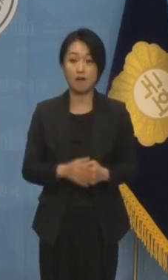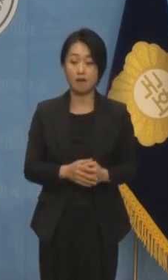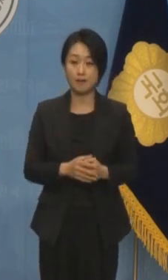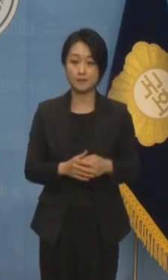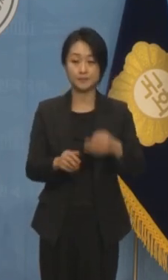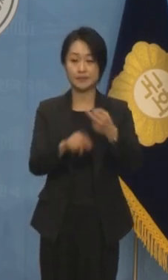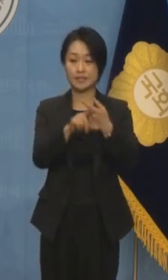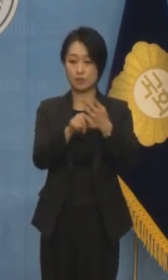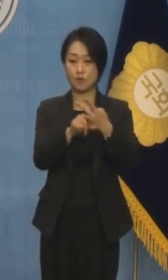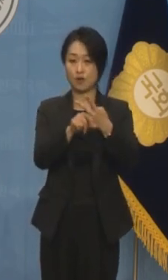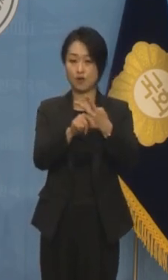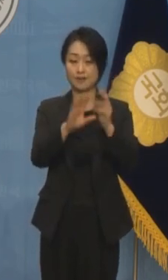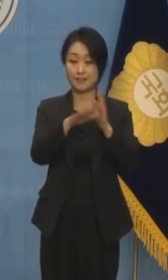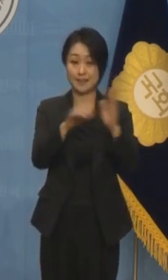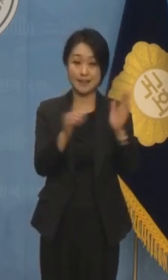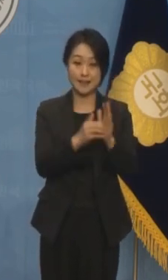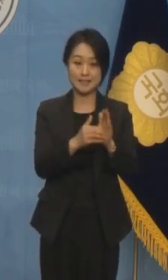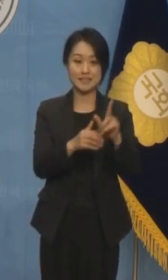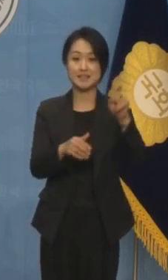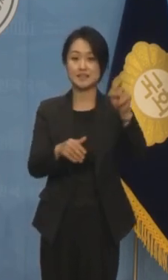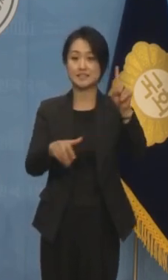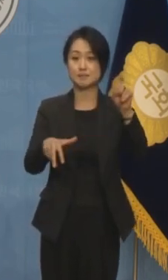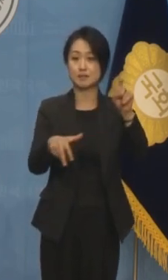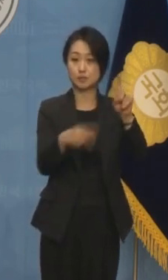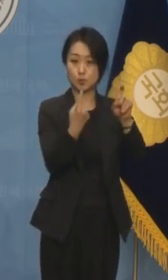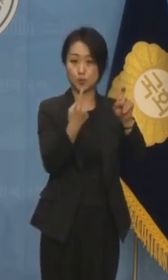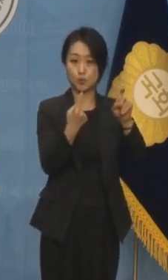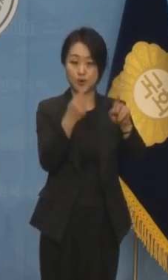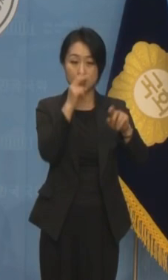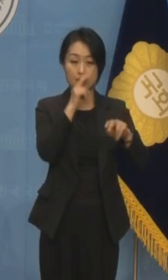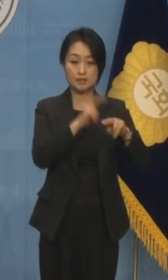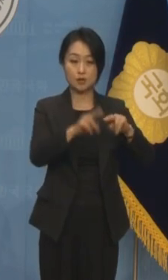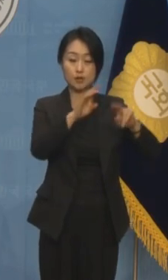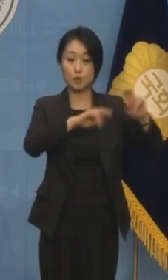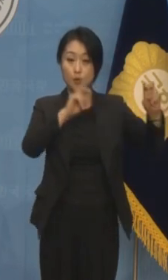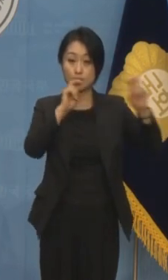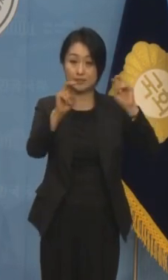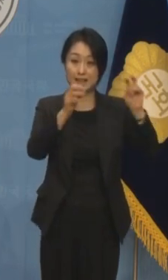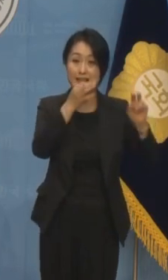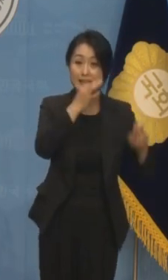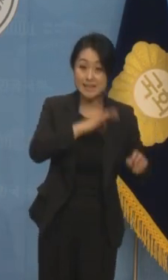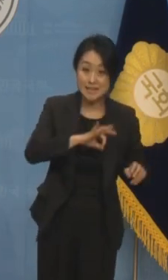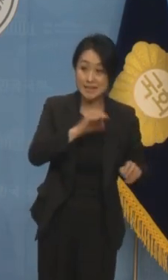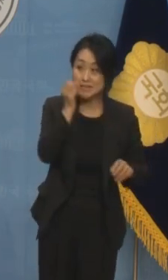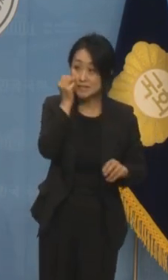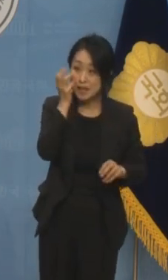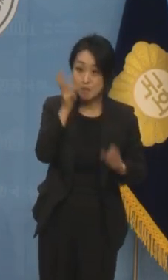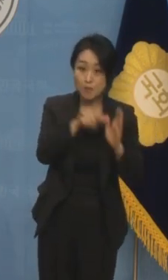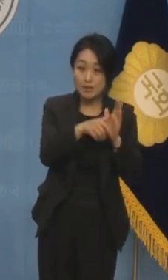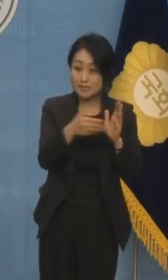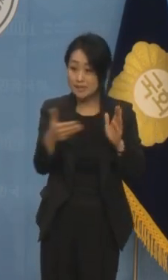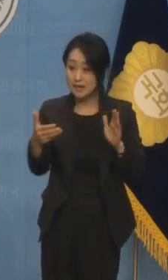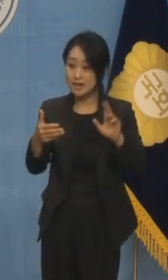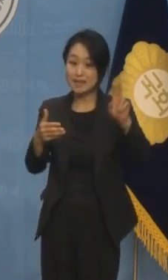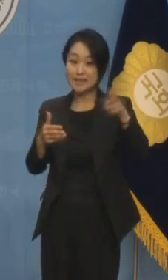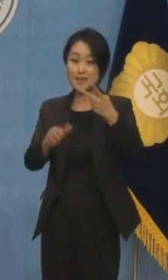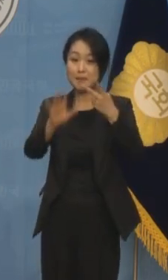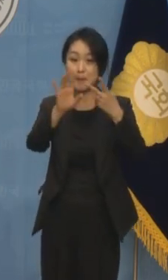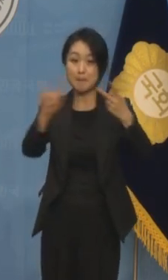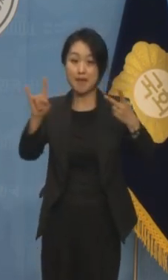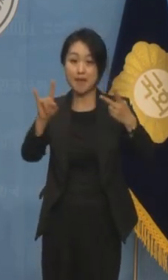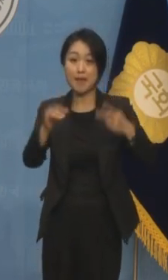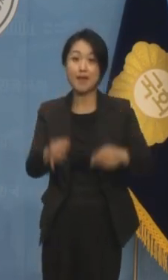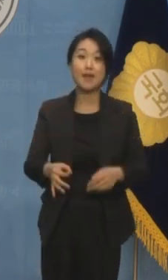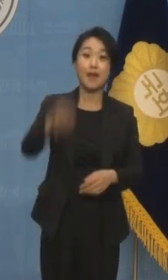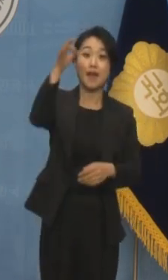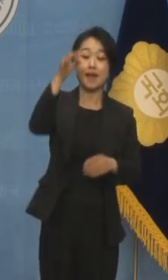지난 2월까지 11조라고 하던 석유공사의 평가 이익이 3개월 사이 200배로 뛴 것을